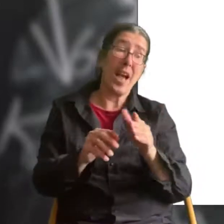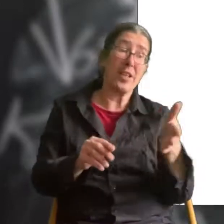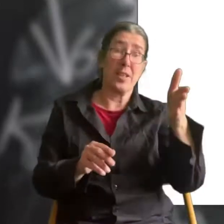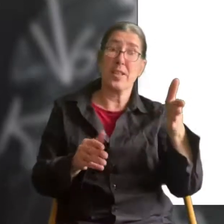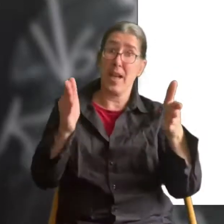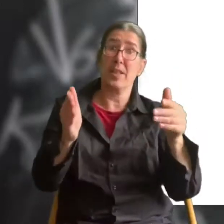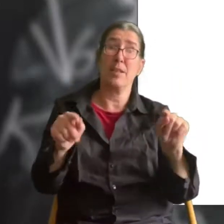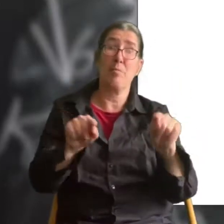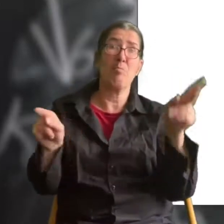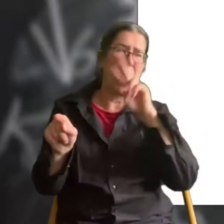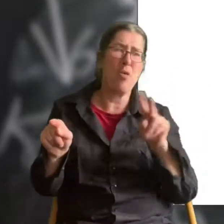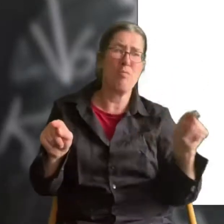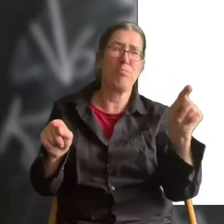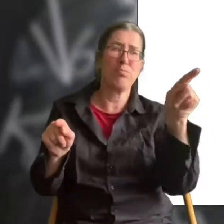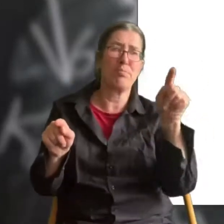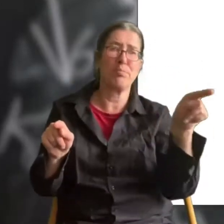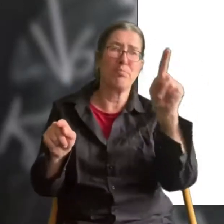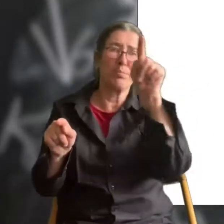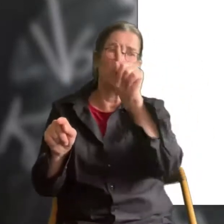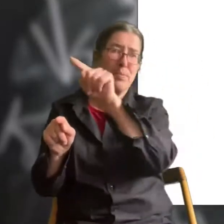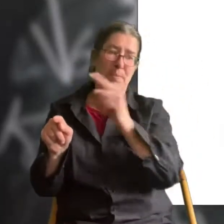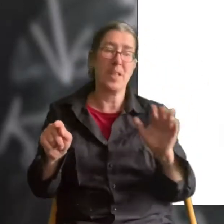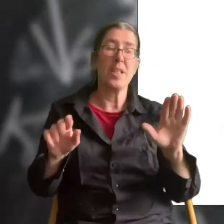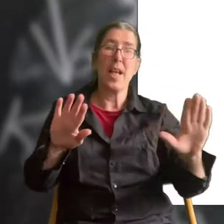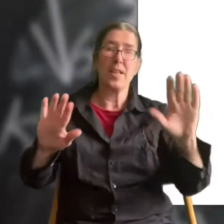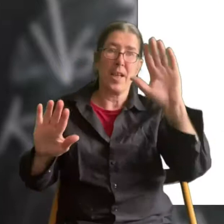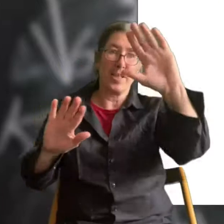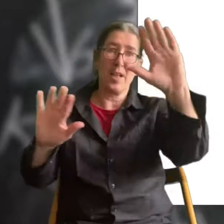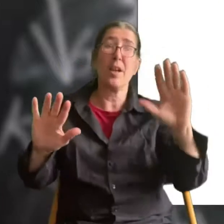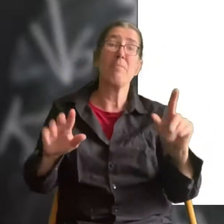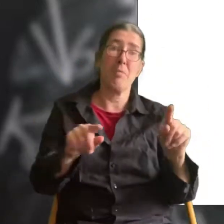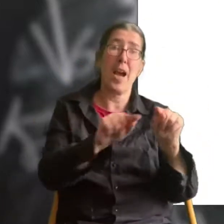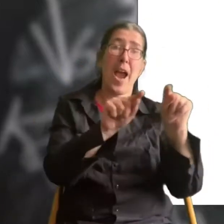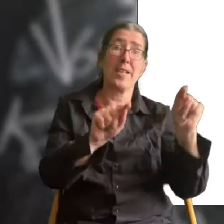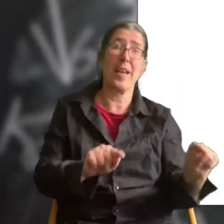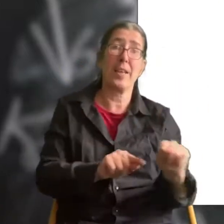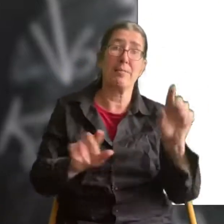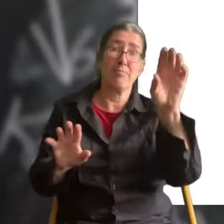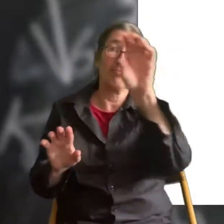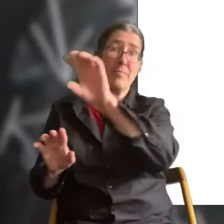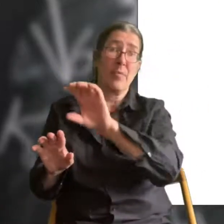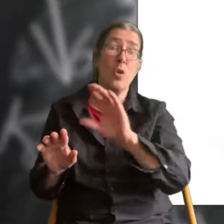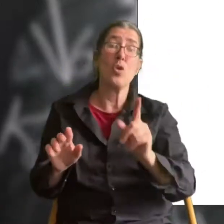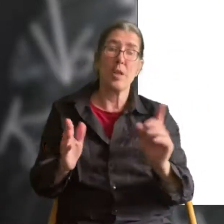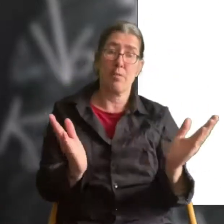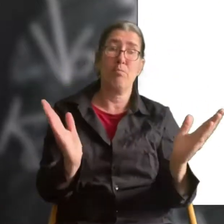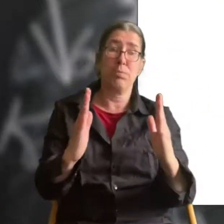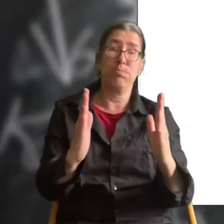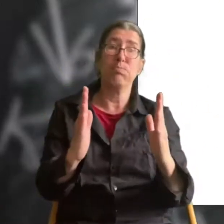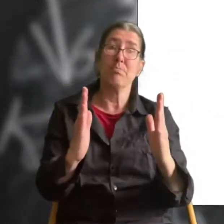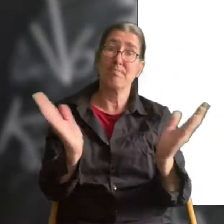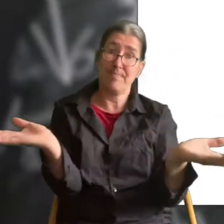Rechtecke. Das seht ihr hier. Die blau markierten sind die Seitenflächen. Und alle Seitenflächen stehen im rechten